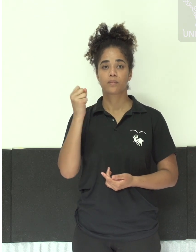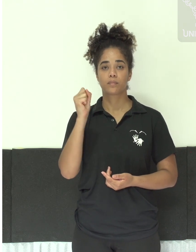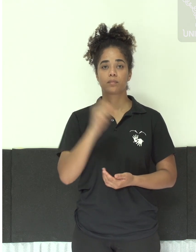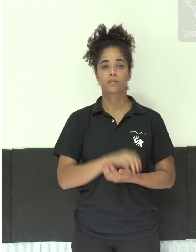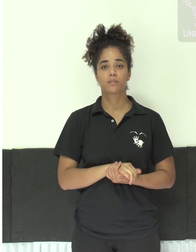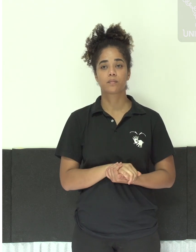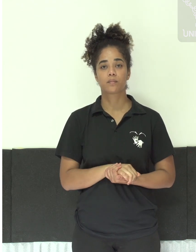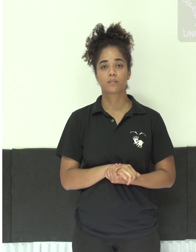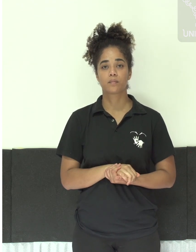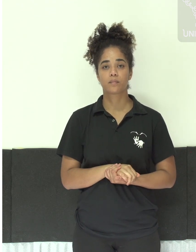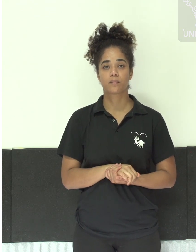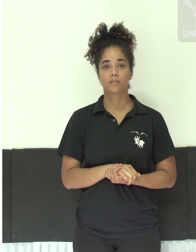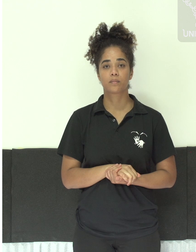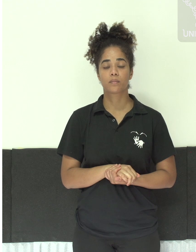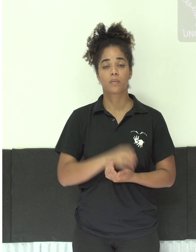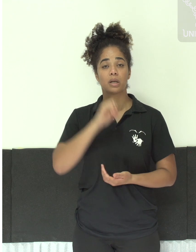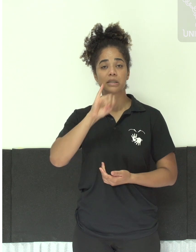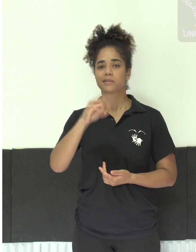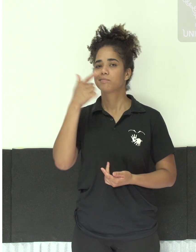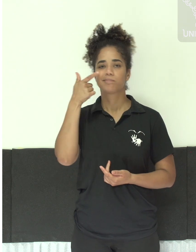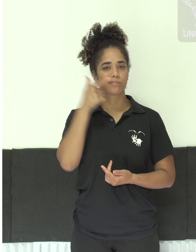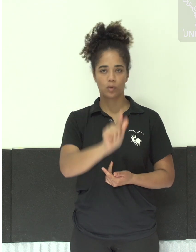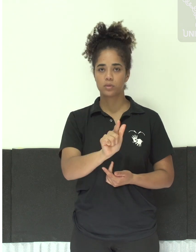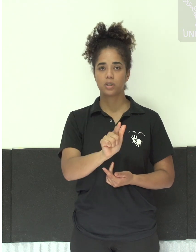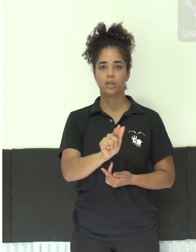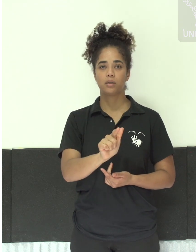10.2.8. Não comparecer à data,